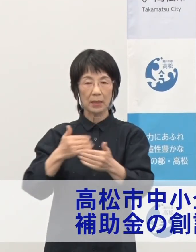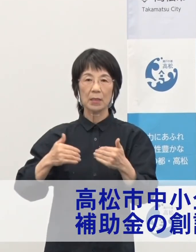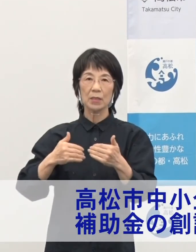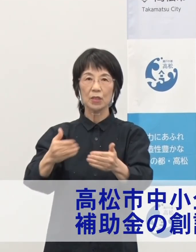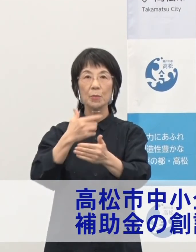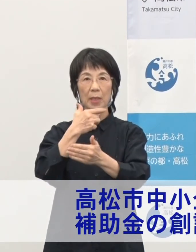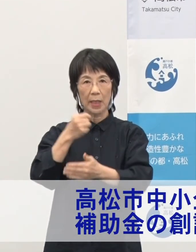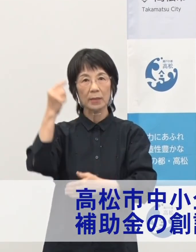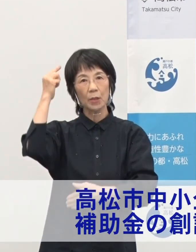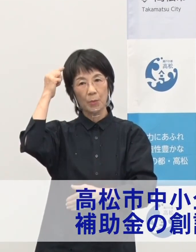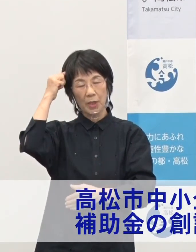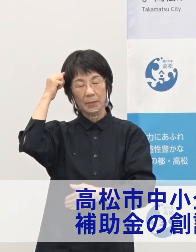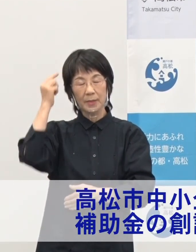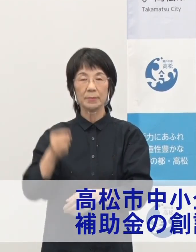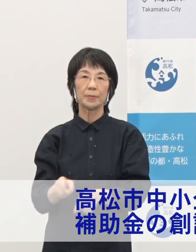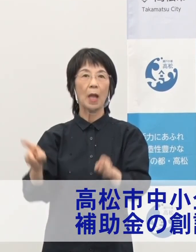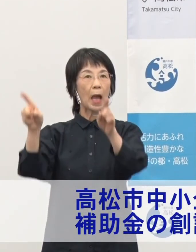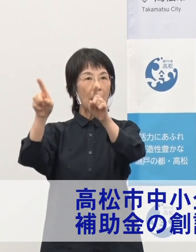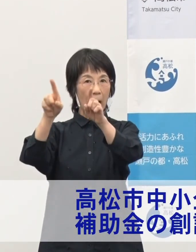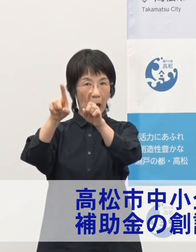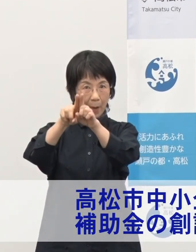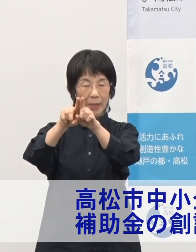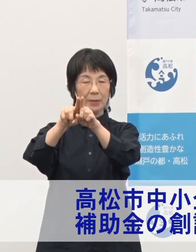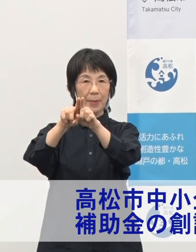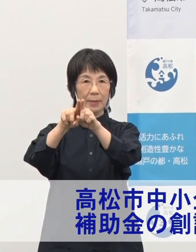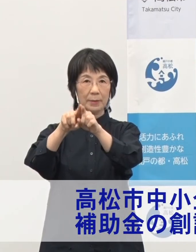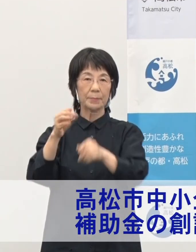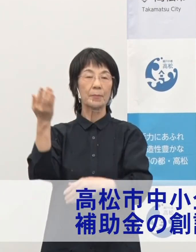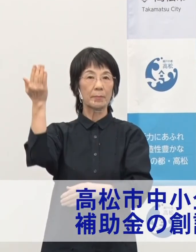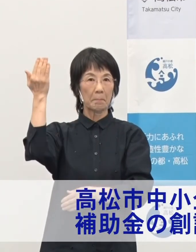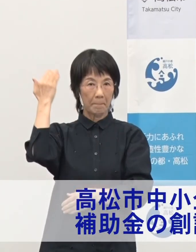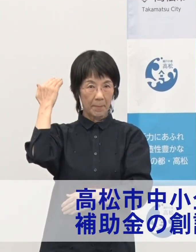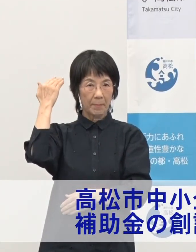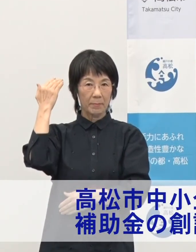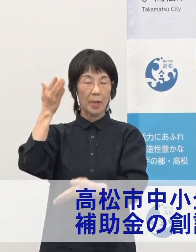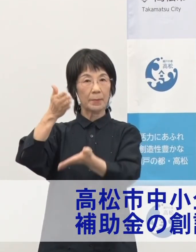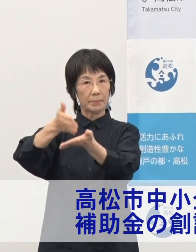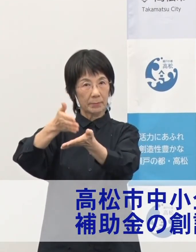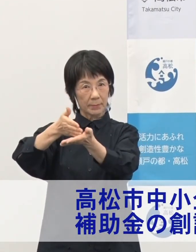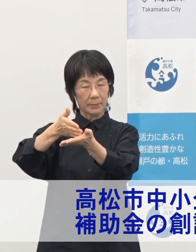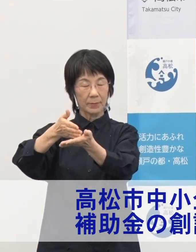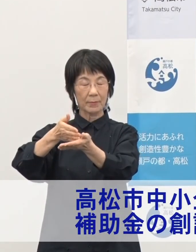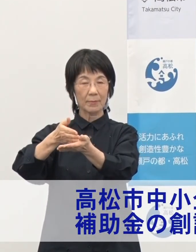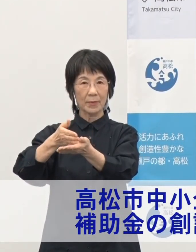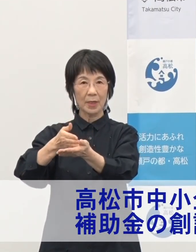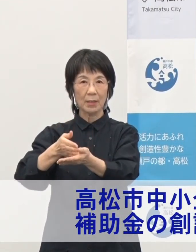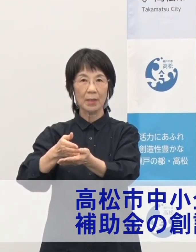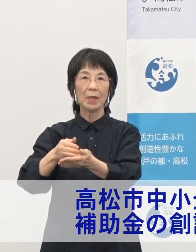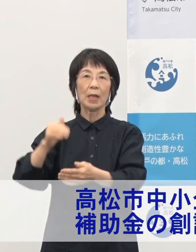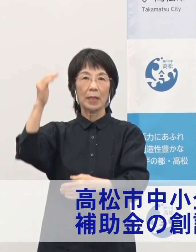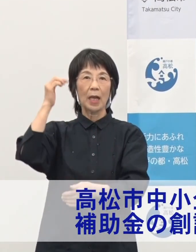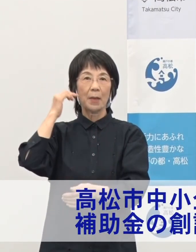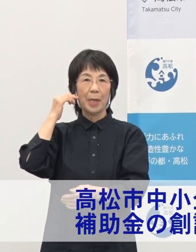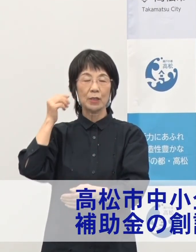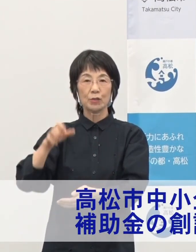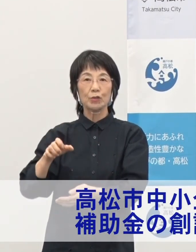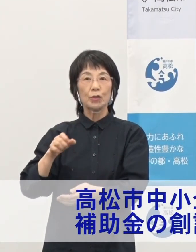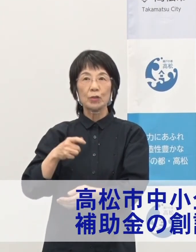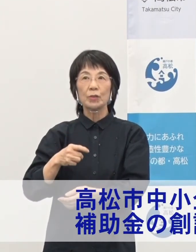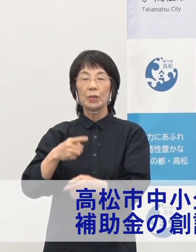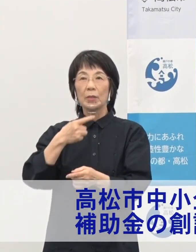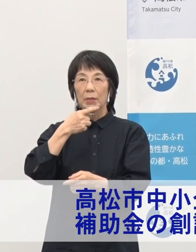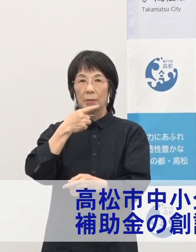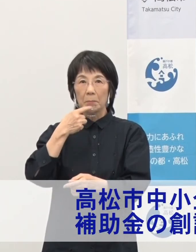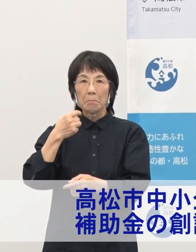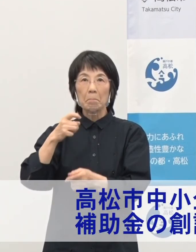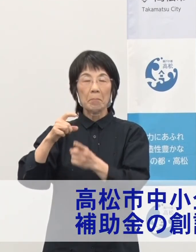ますあわせましてby にお話をさせていただきました高松キャッシュレス消費拡大拡大キャンペーン事業につい